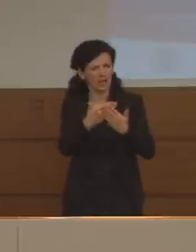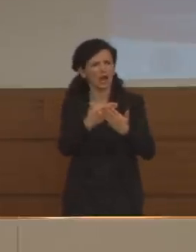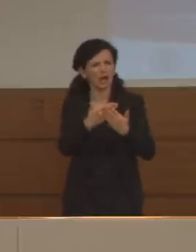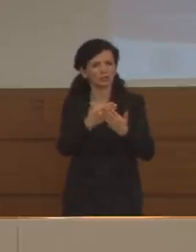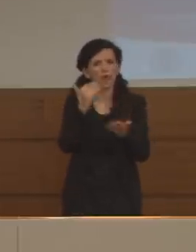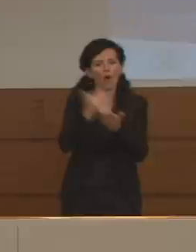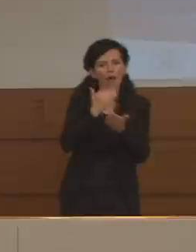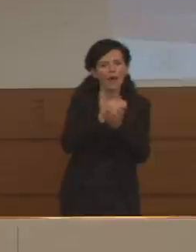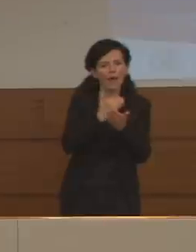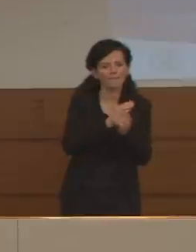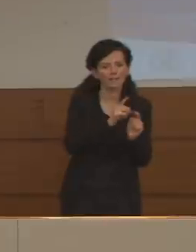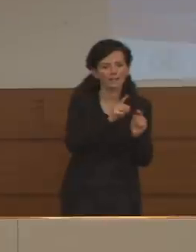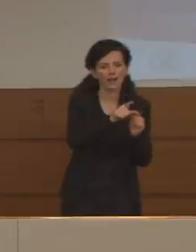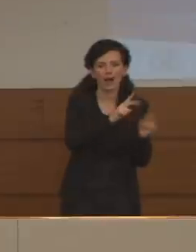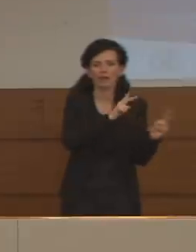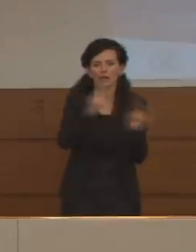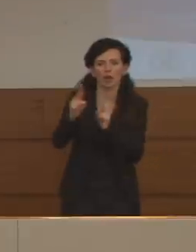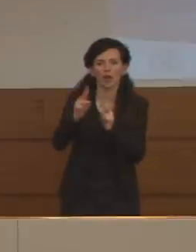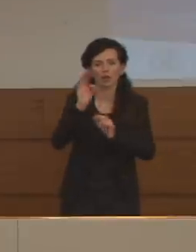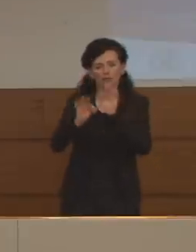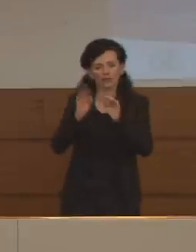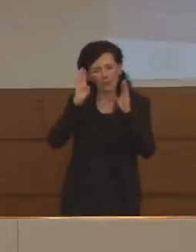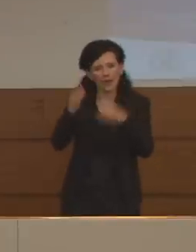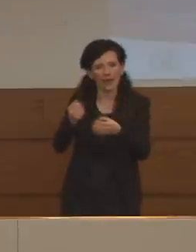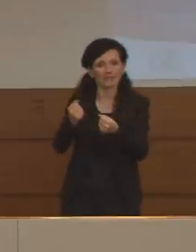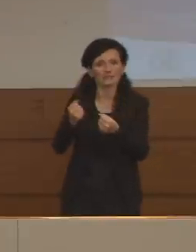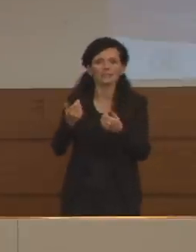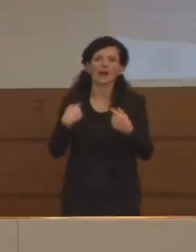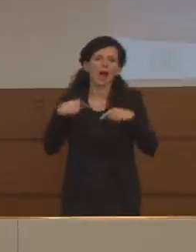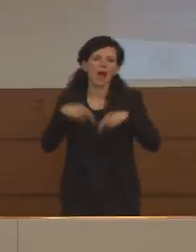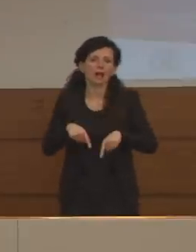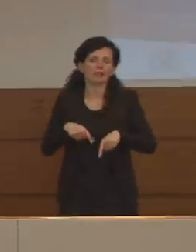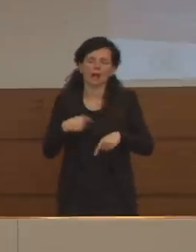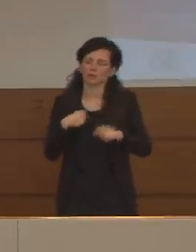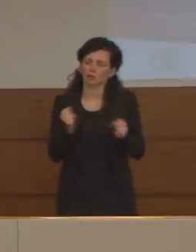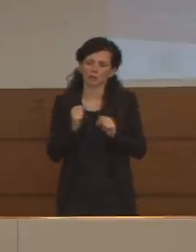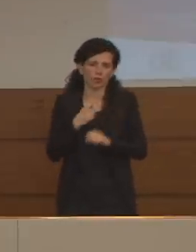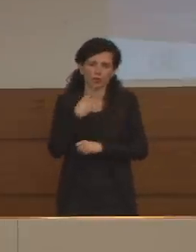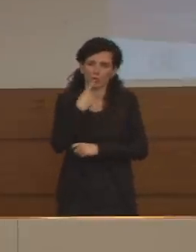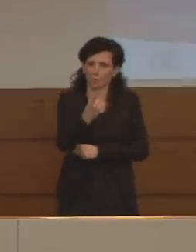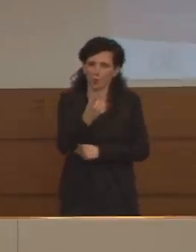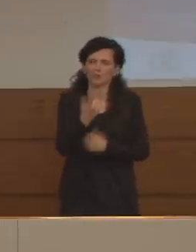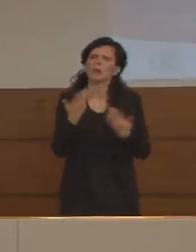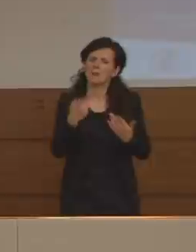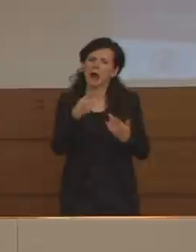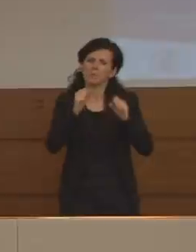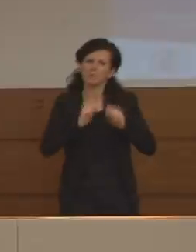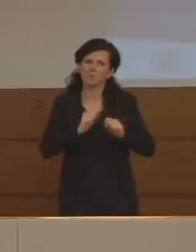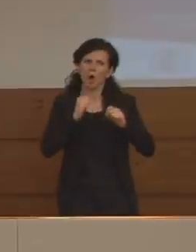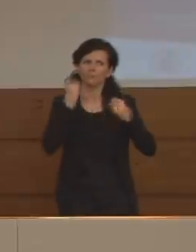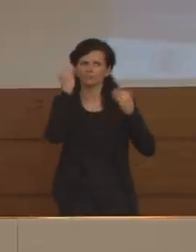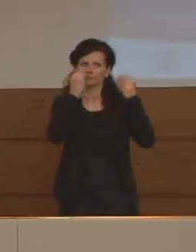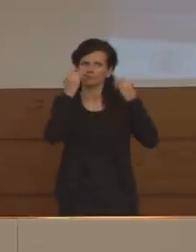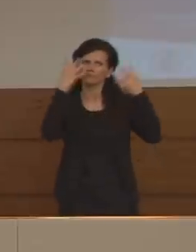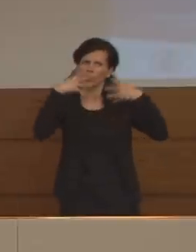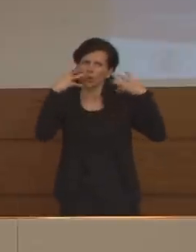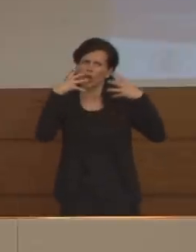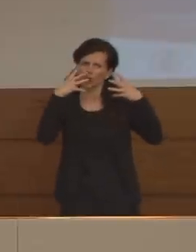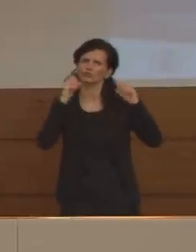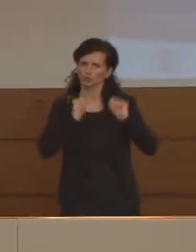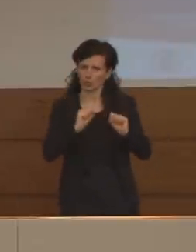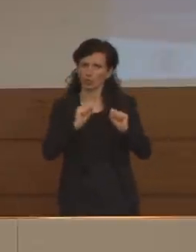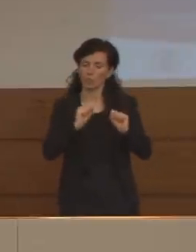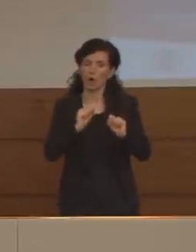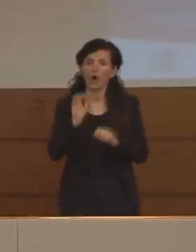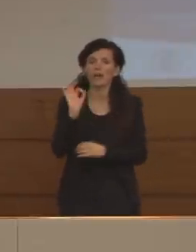intensive non è possibile in questo momento dirlo ma in sé è un ragionamento logico laddove avessimo la